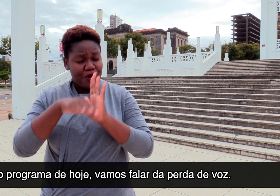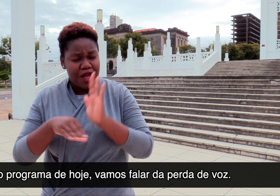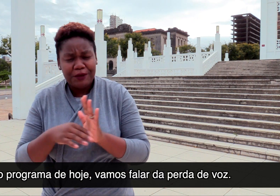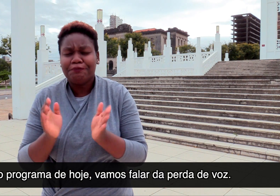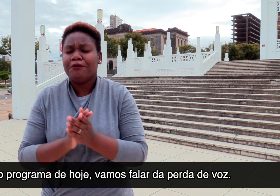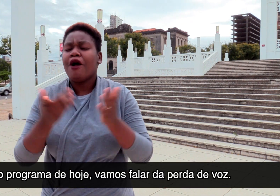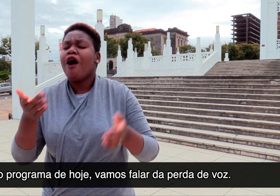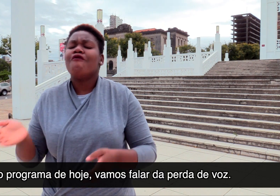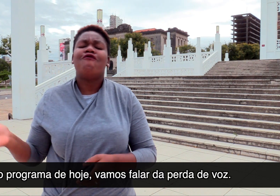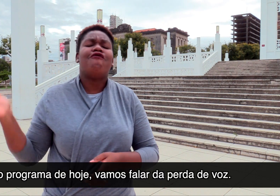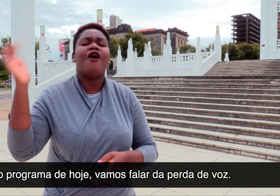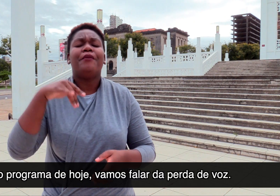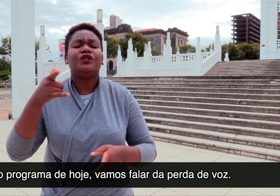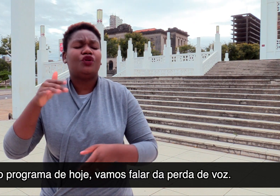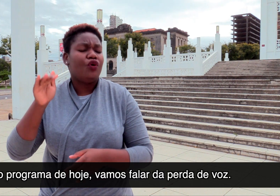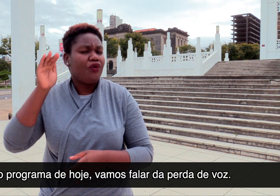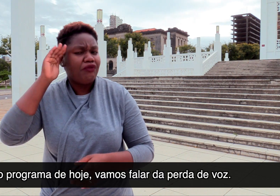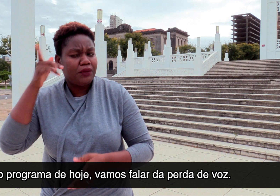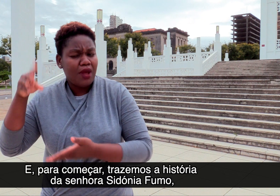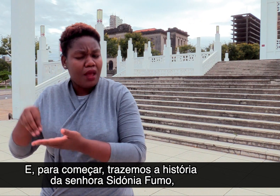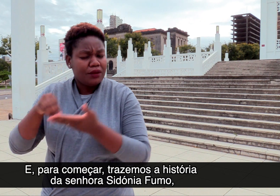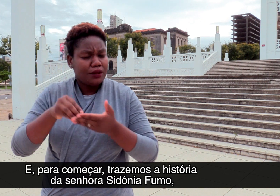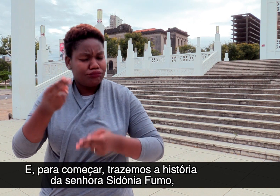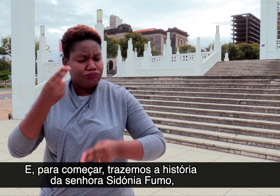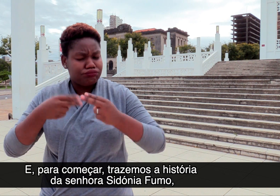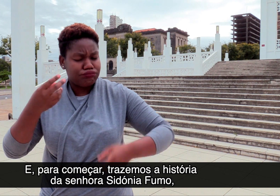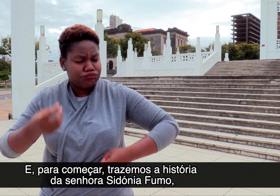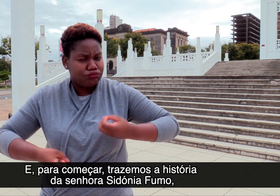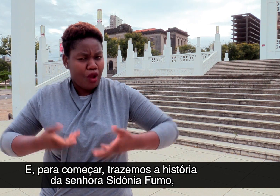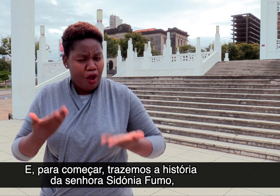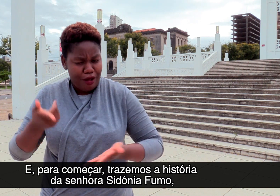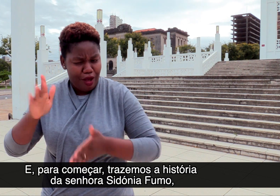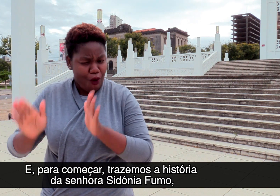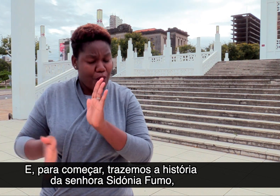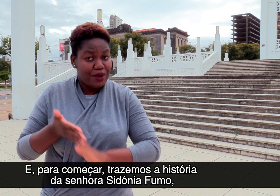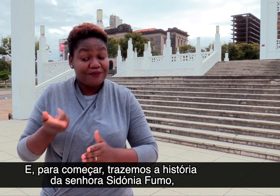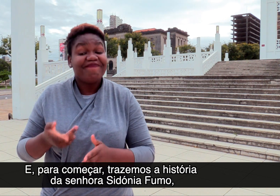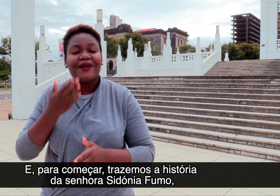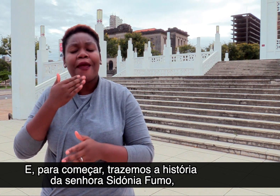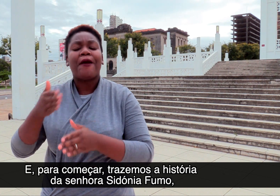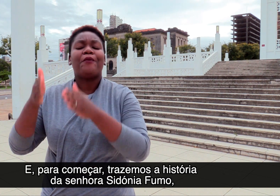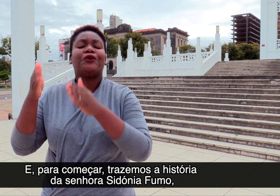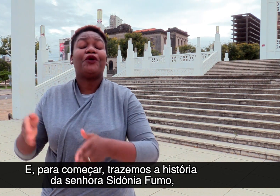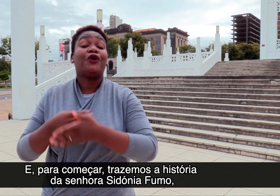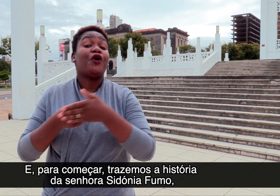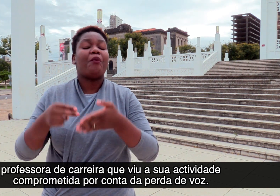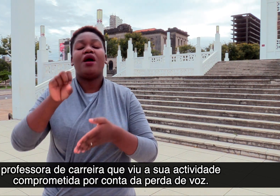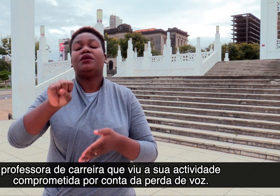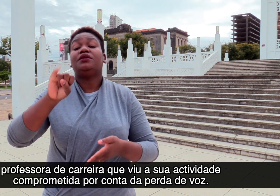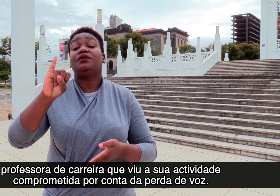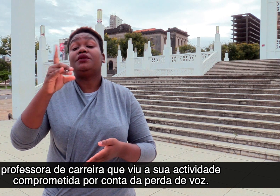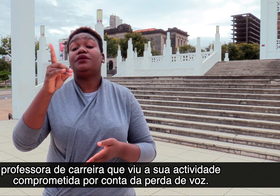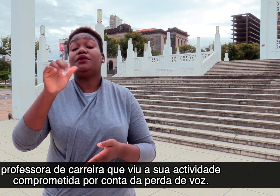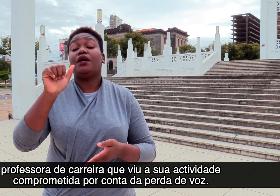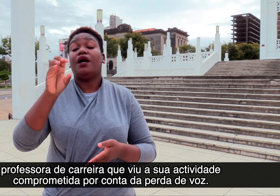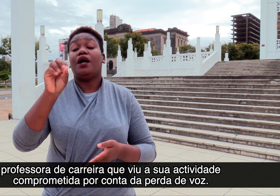No programa de hoje, vamos falar da perda de voz. E para começar, trazemos a história da senhora Sidônia Fumo,